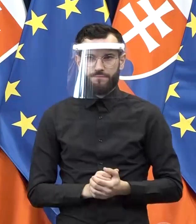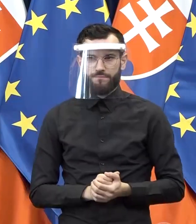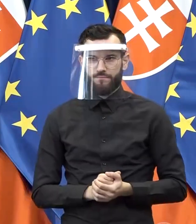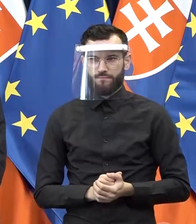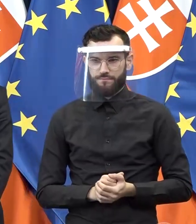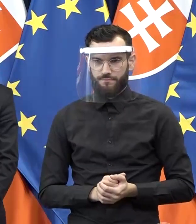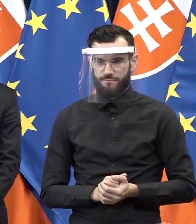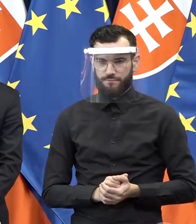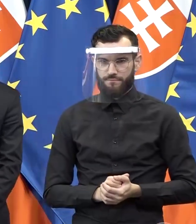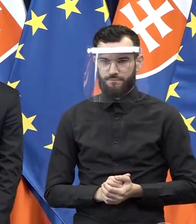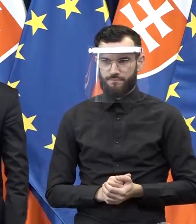Ďakujeme, dovidenia. Ďakujeme.